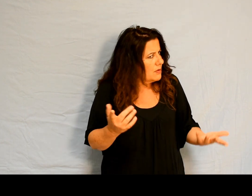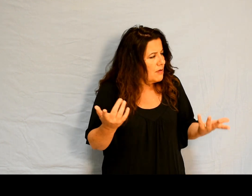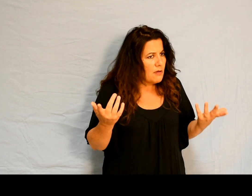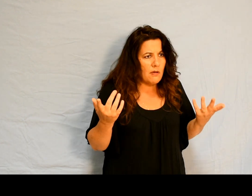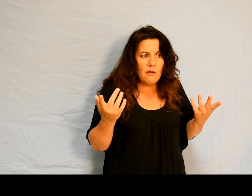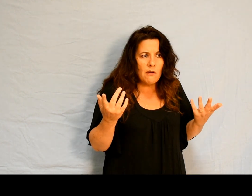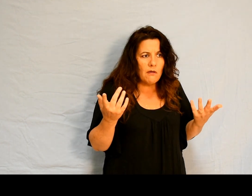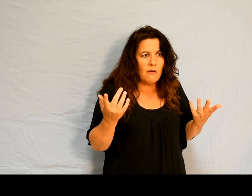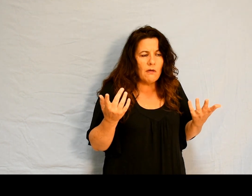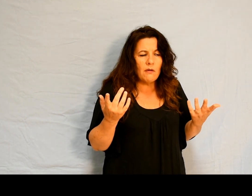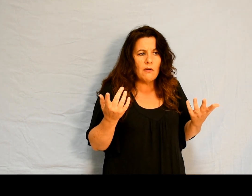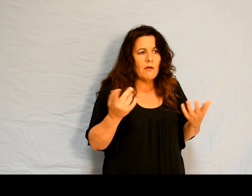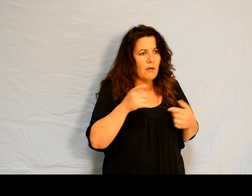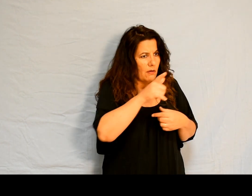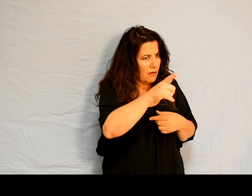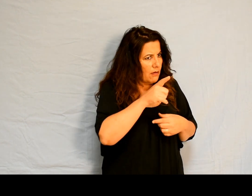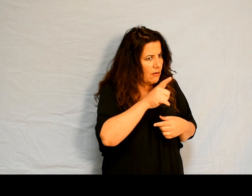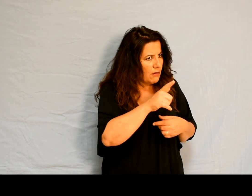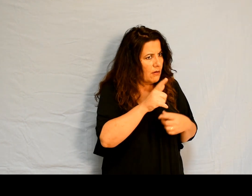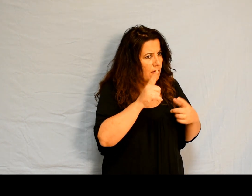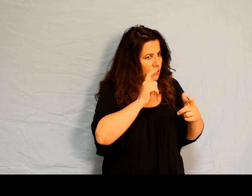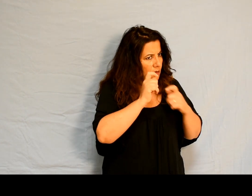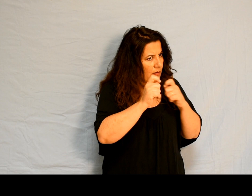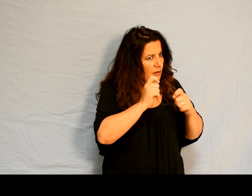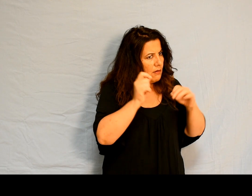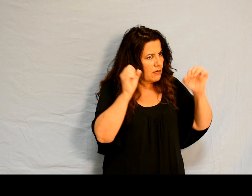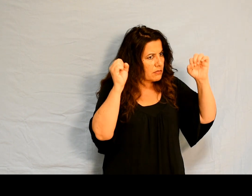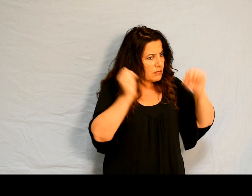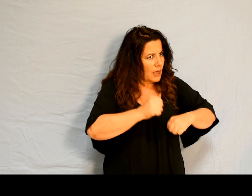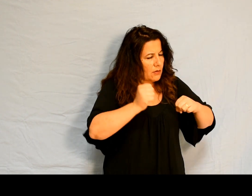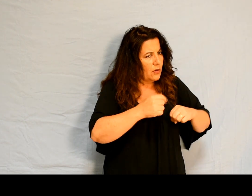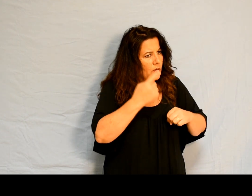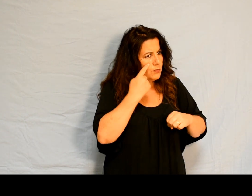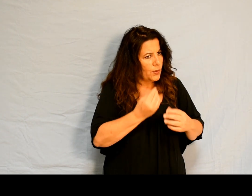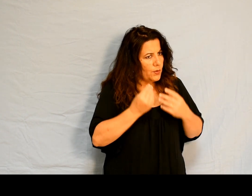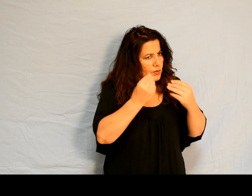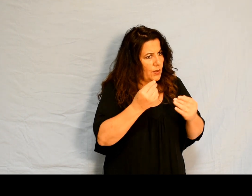N'as-tu pas été d'accord avec moi pour un denier?